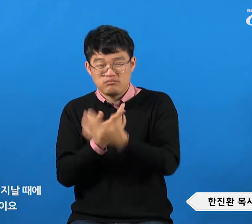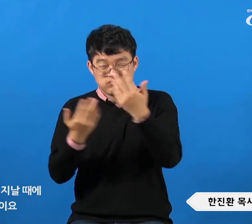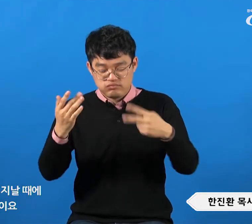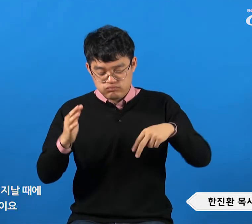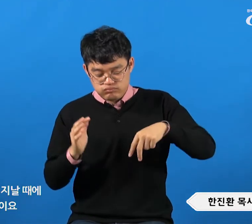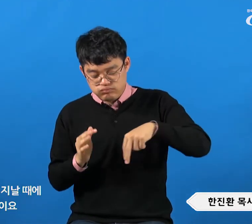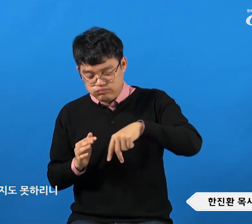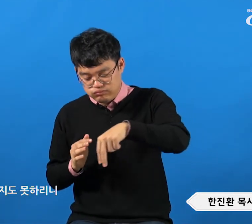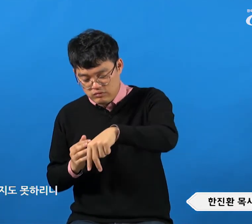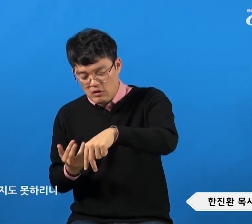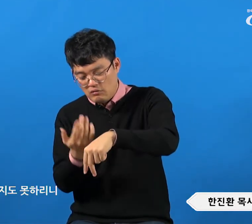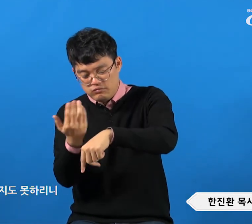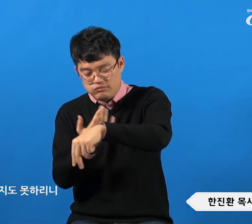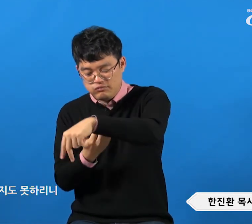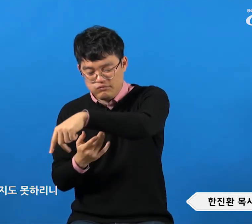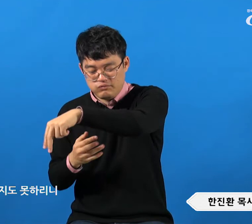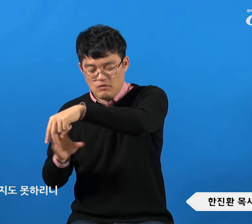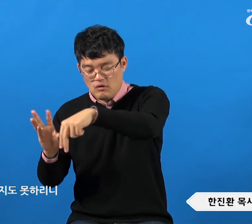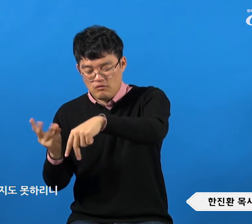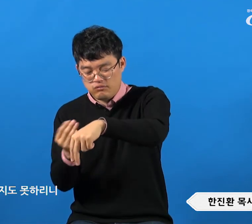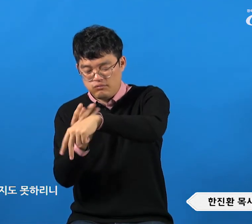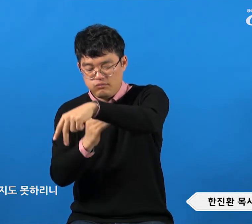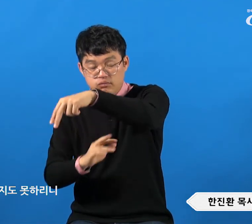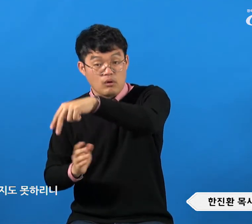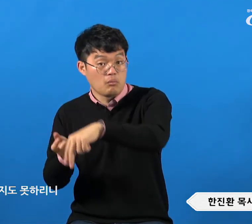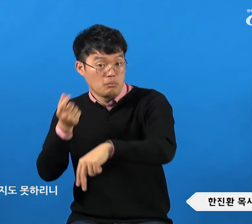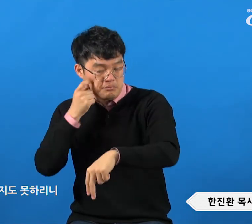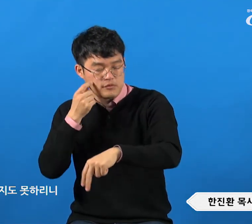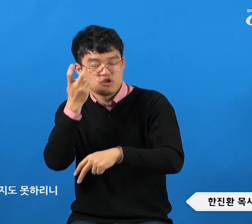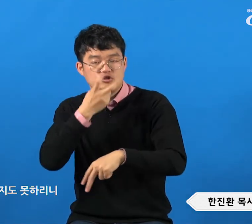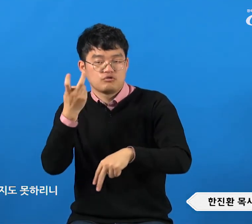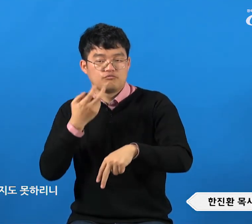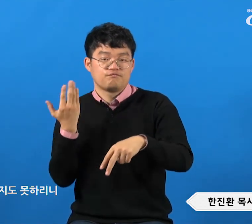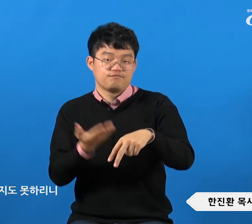타지도 아니할 것이요 불꽃이 너를 사르지도 못하리라.